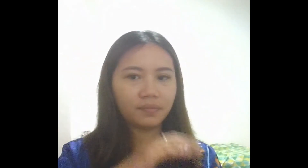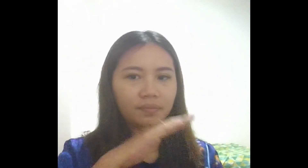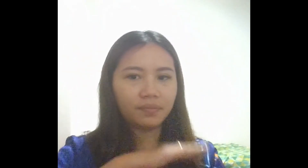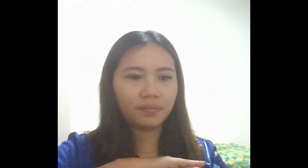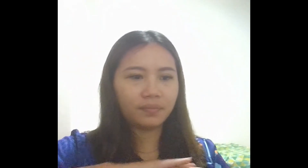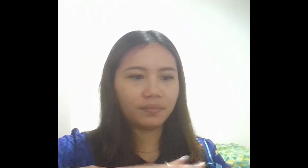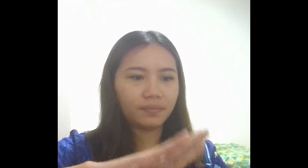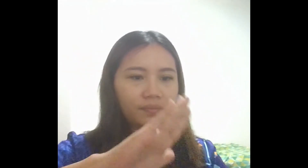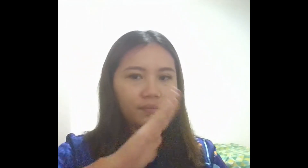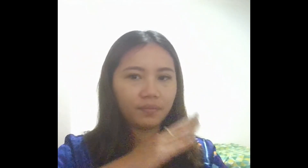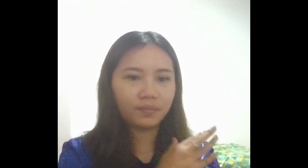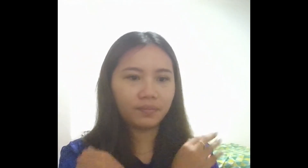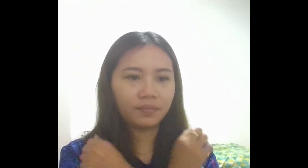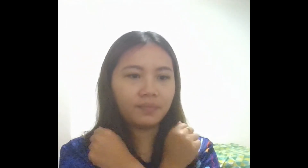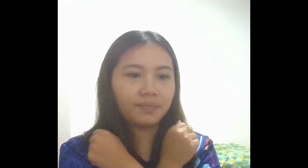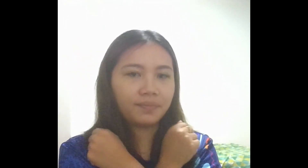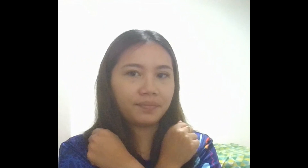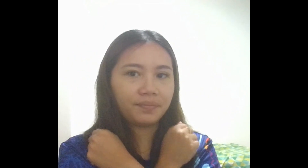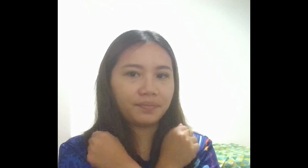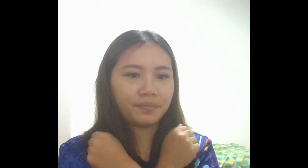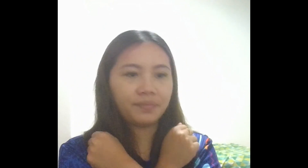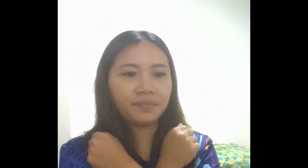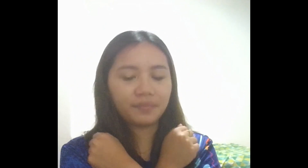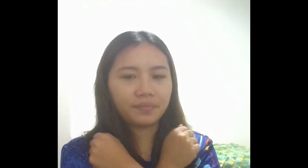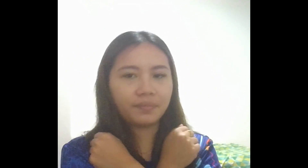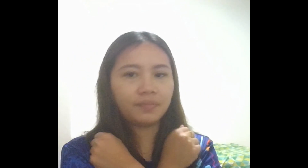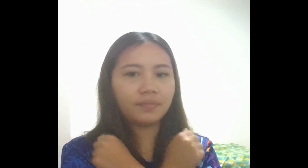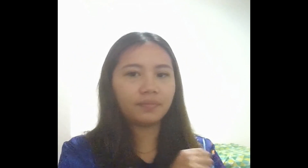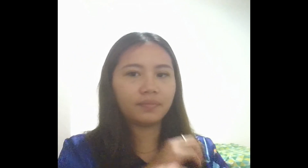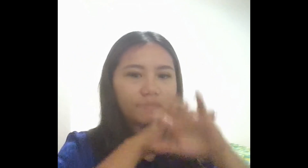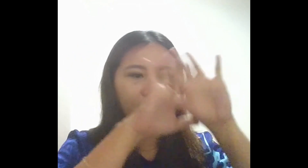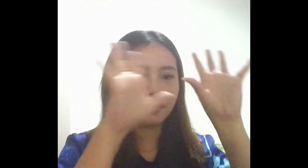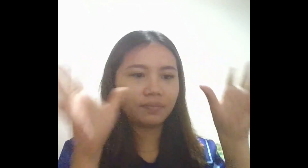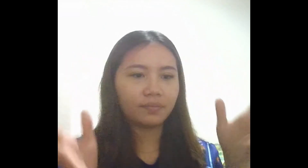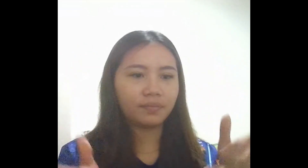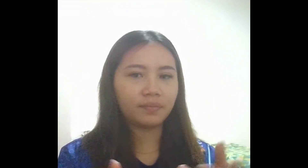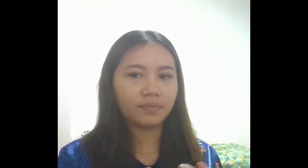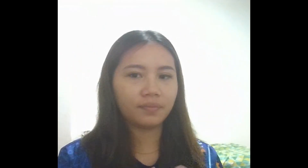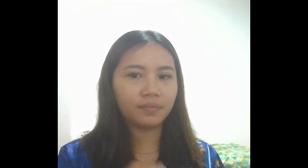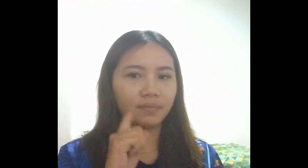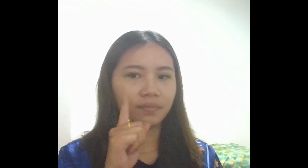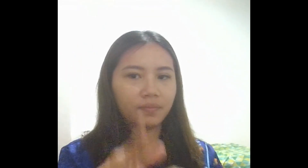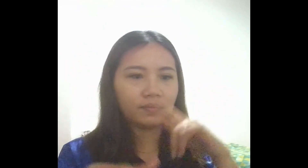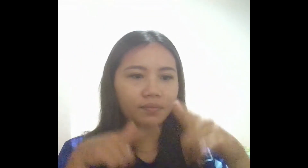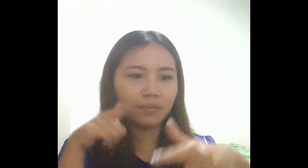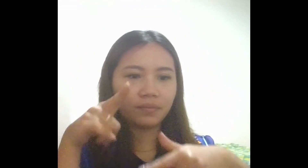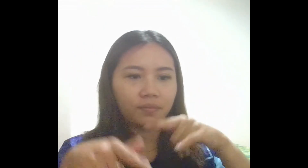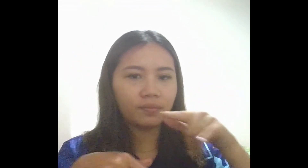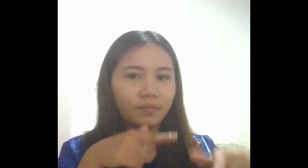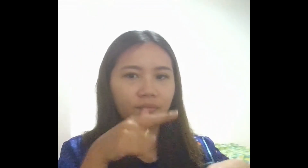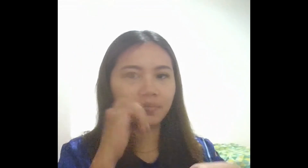Isang mundong puno ng pag-ibig. Isang mundong puno